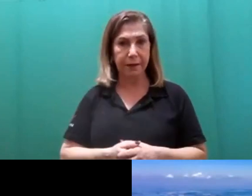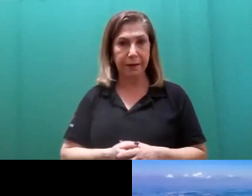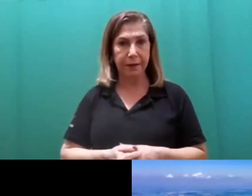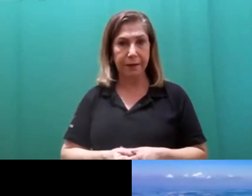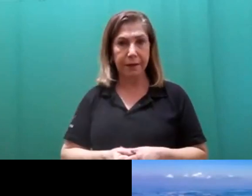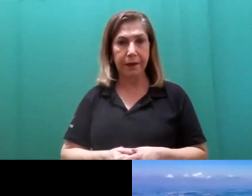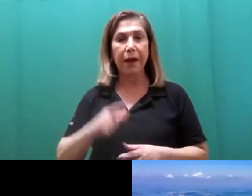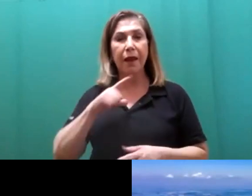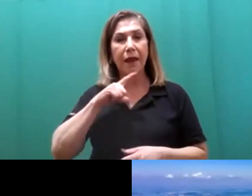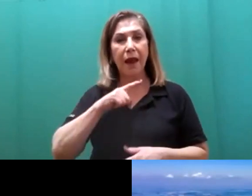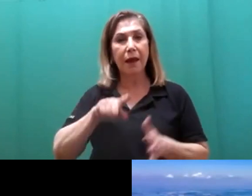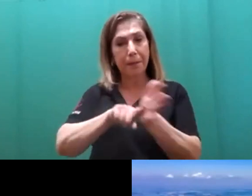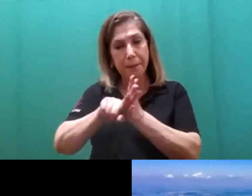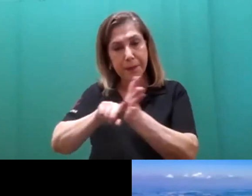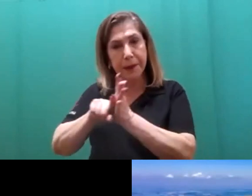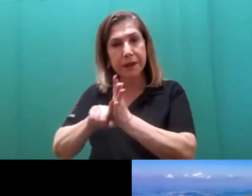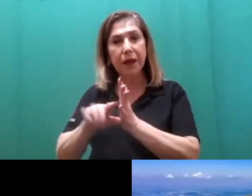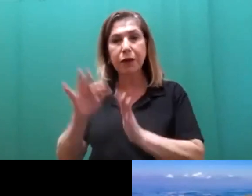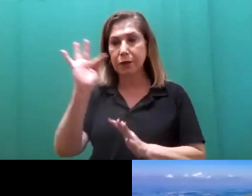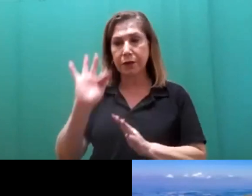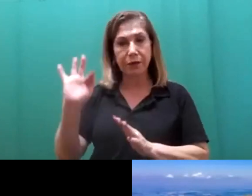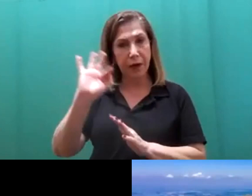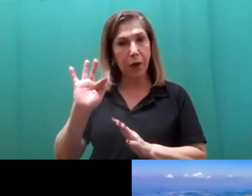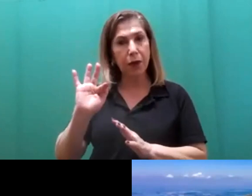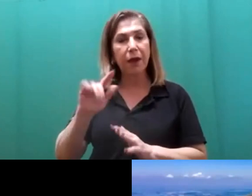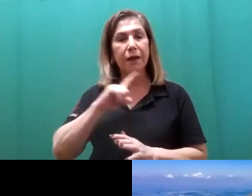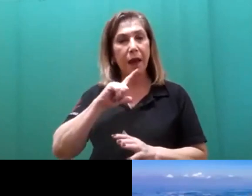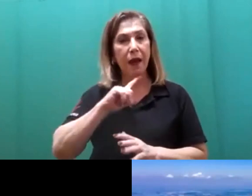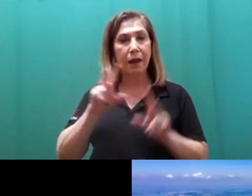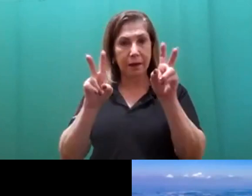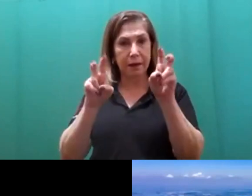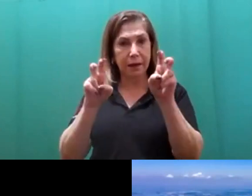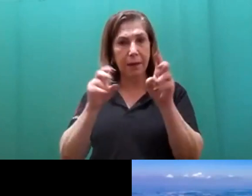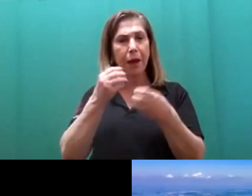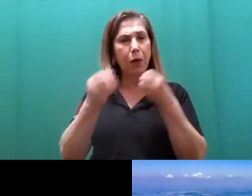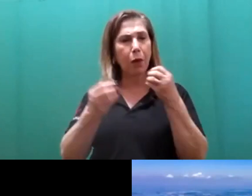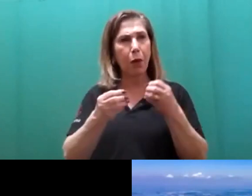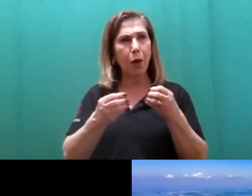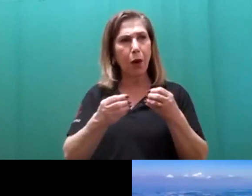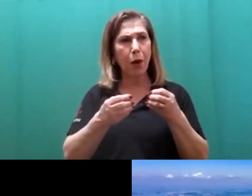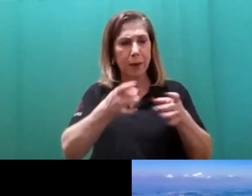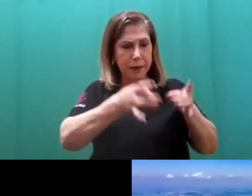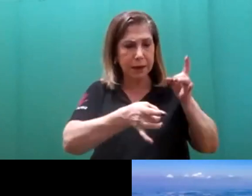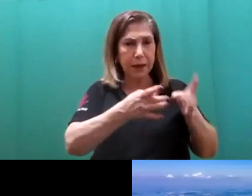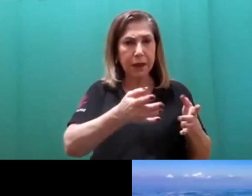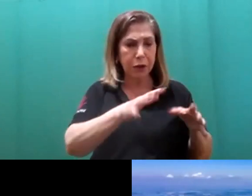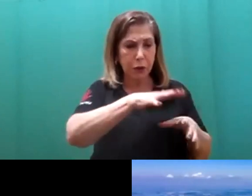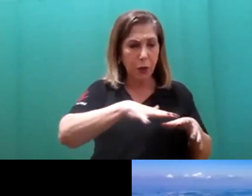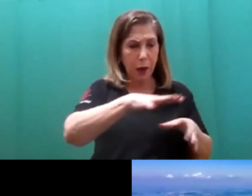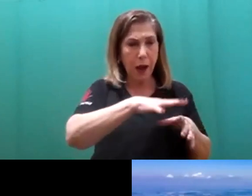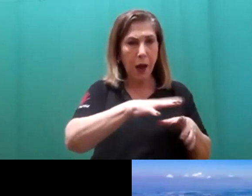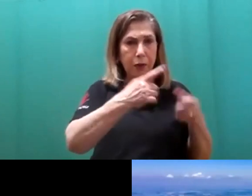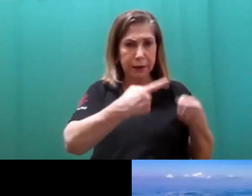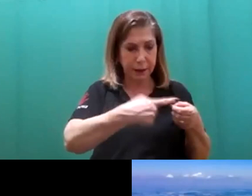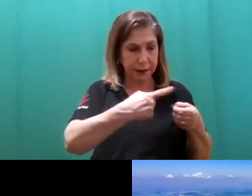alguns pesquisadores nas universidades que eles estão fazendo justamente essa questão de como você parte da microescala local, ou seja, você na